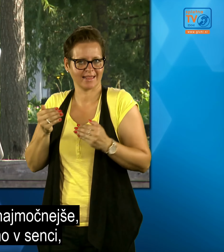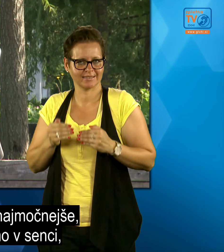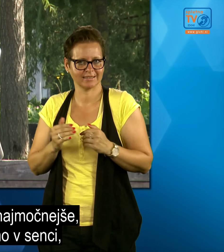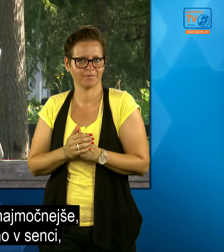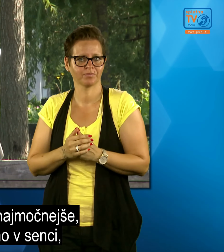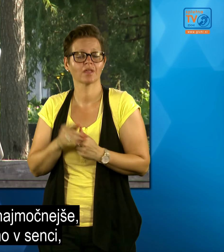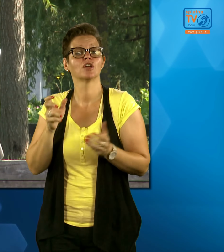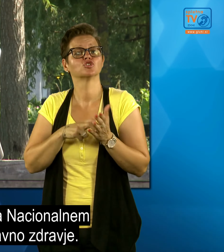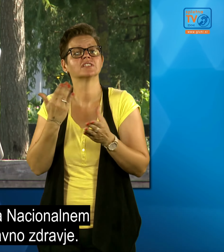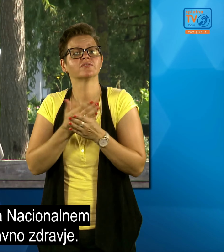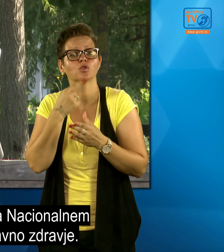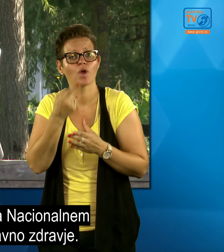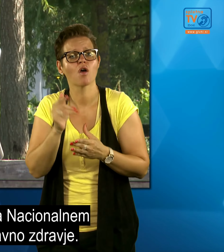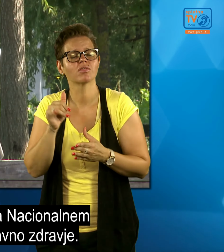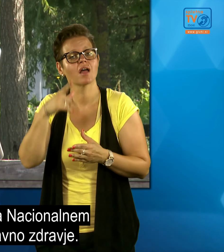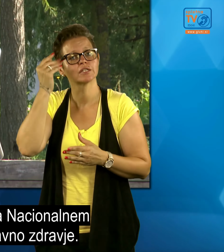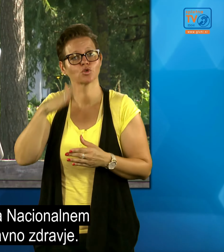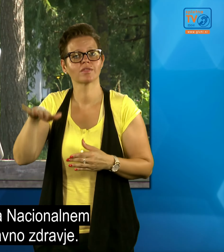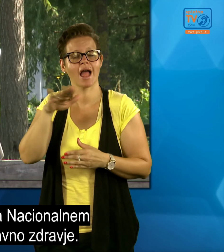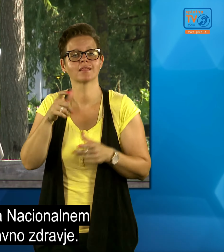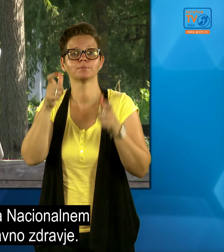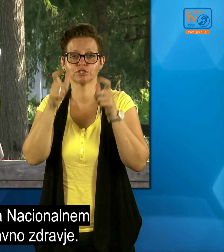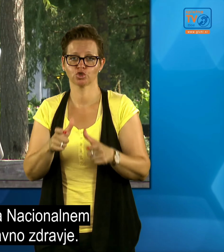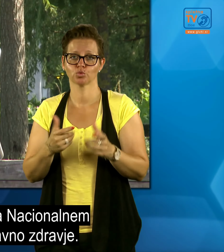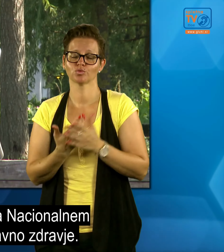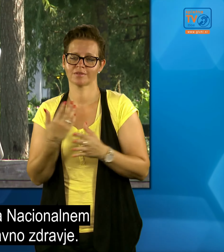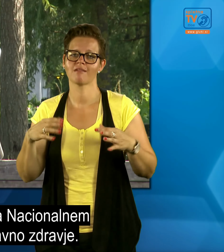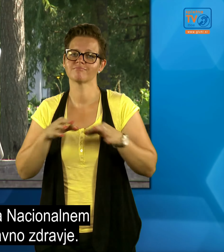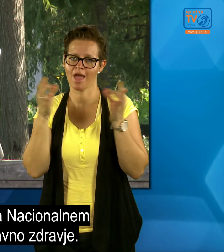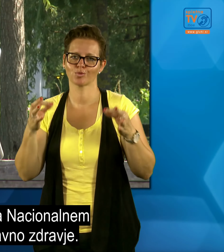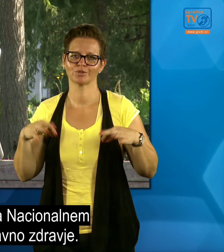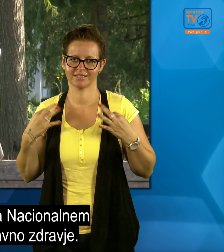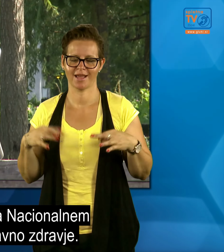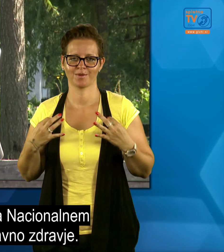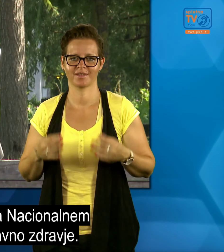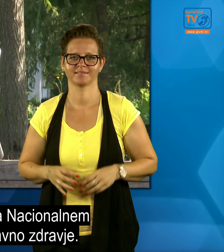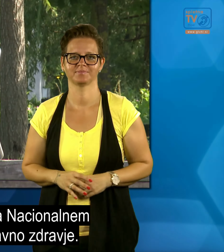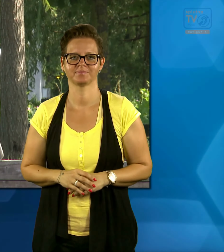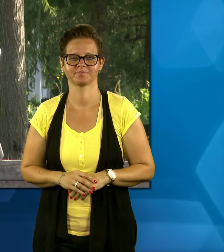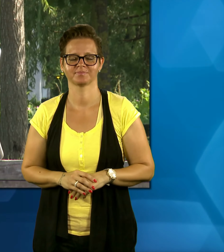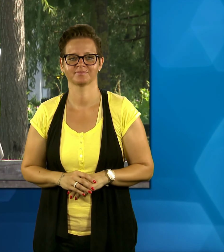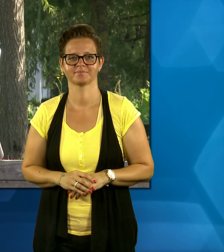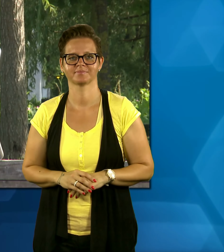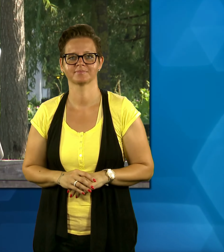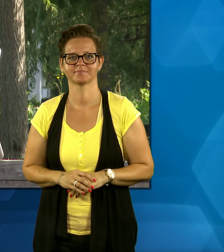zadržujemo v senci, še svetujejo na Nacionalnem inštitutu za javno zdravje.